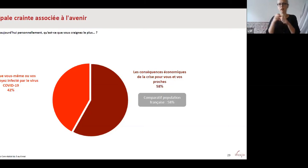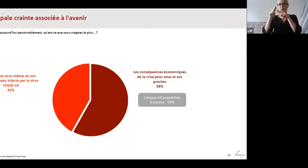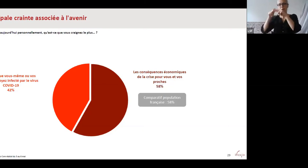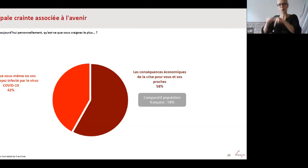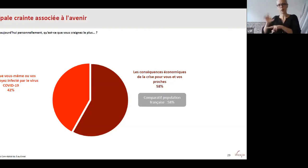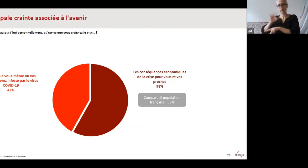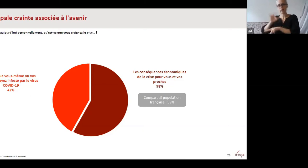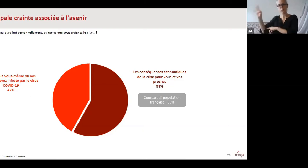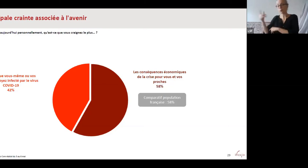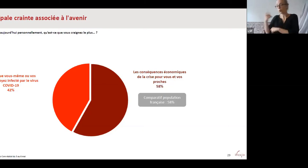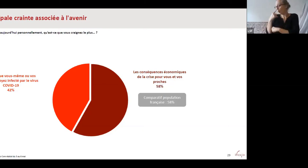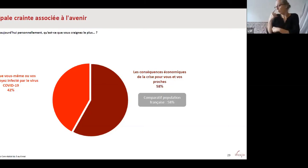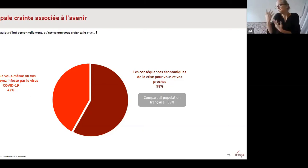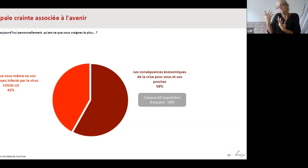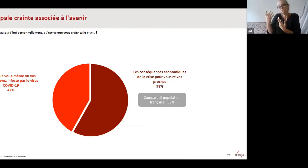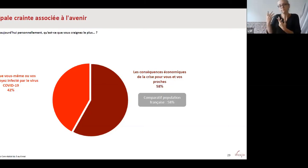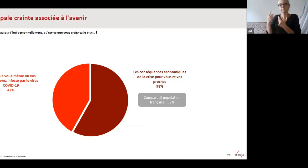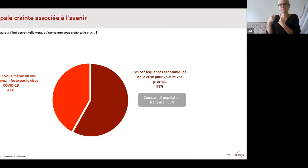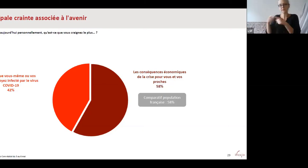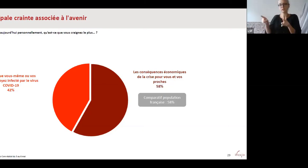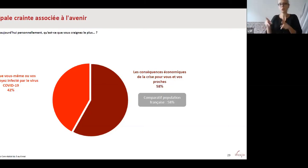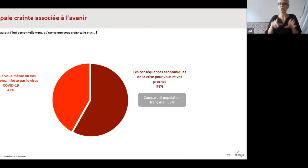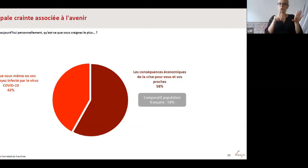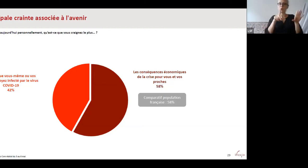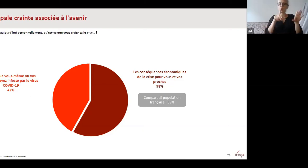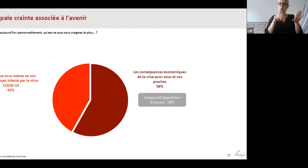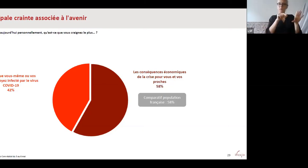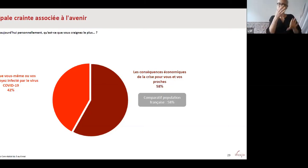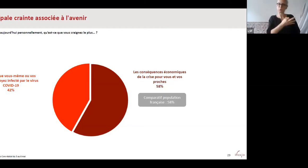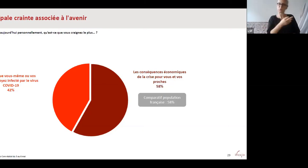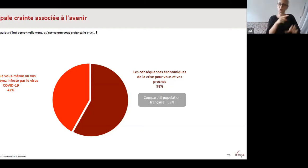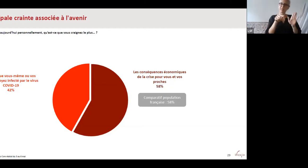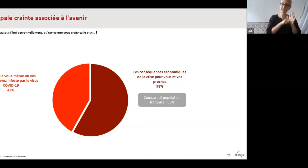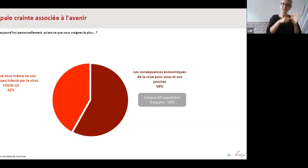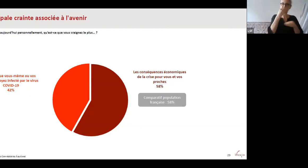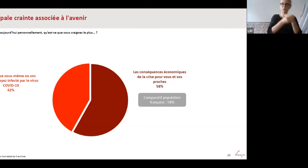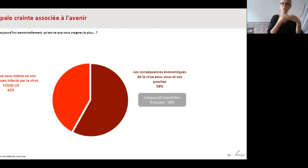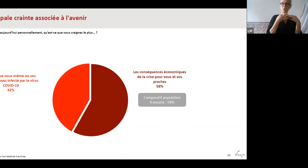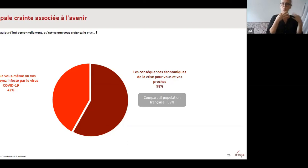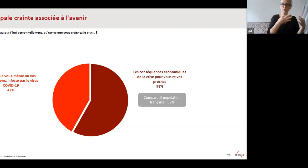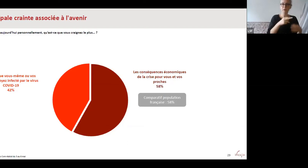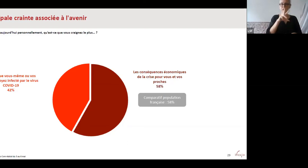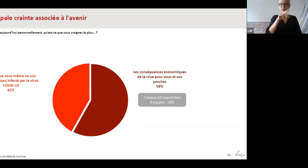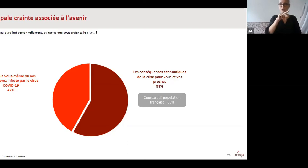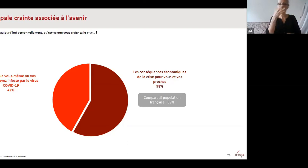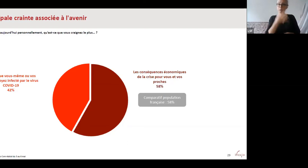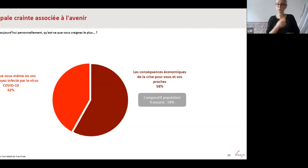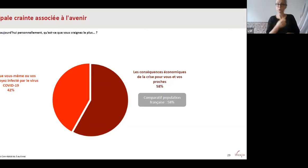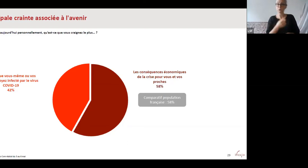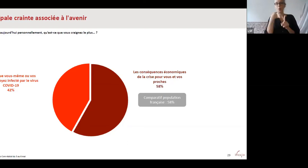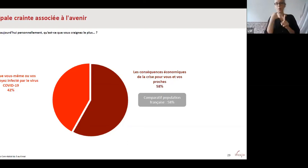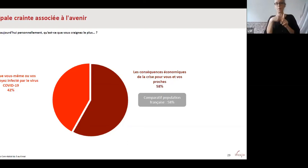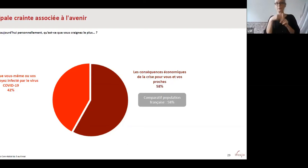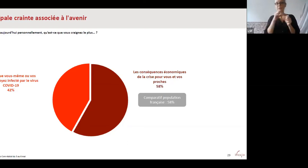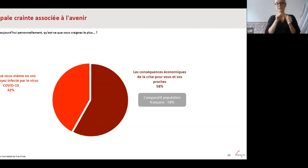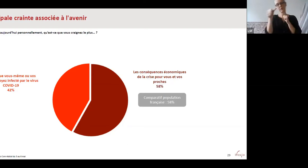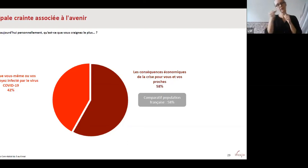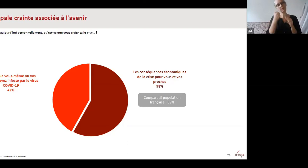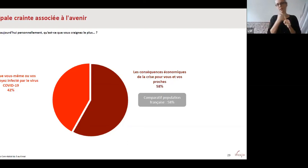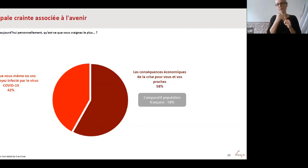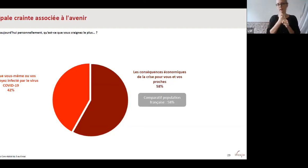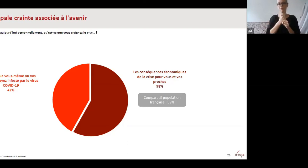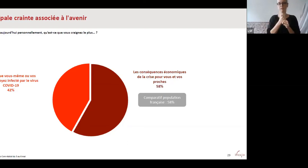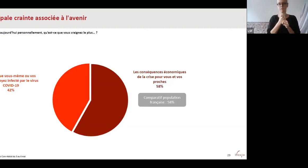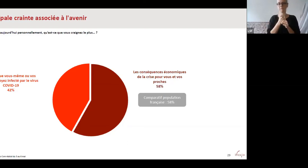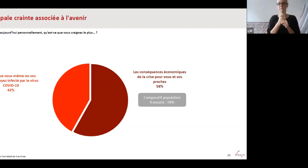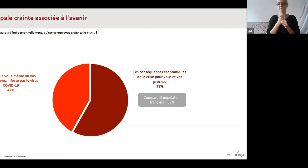70%. Plutôt en fait négatif ou neutre, 30% simplement sont positifs par rapport à la méthode de travail au